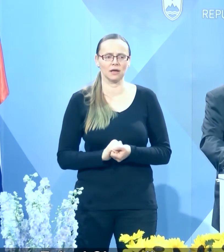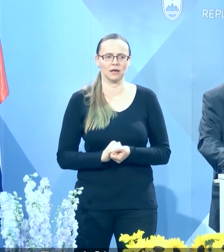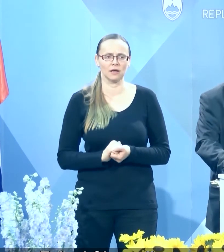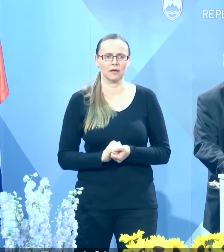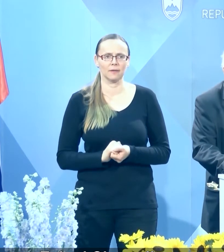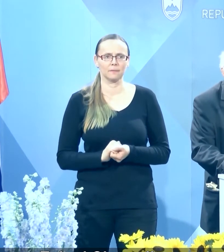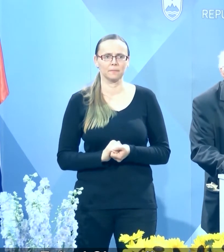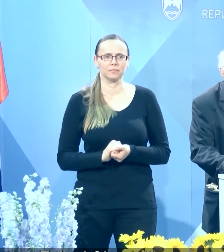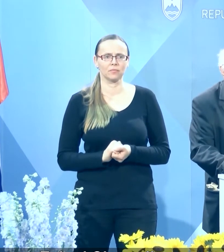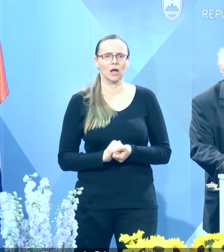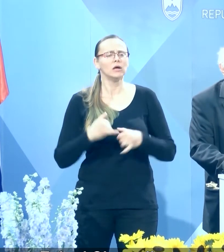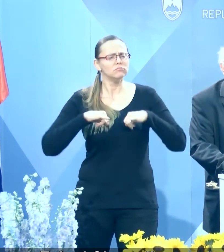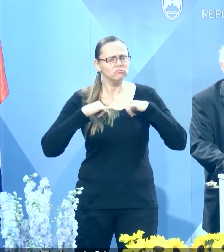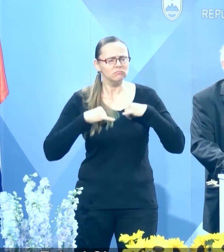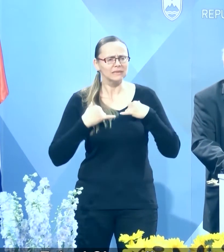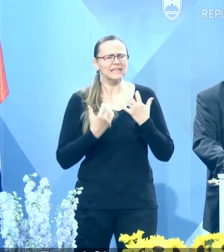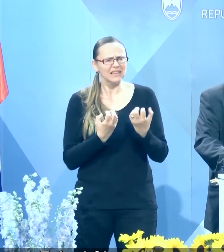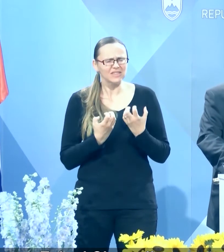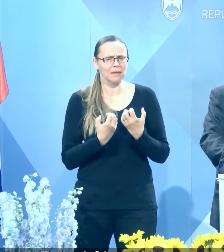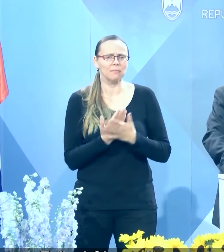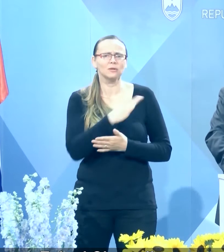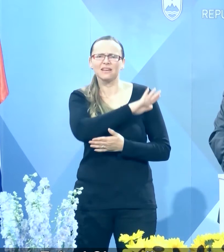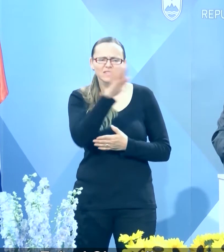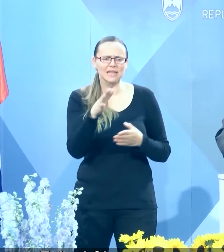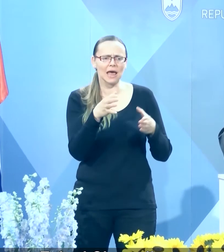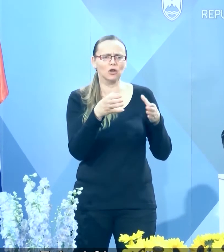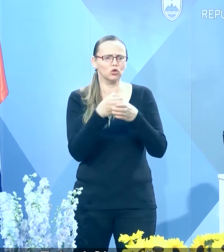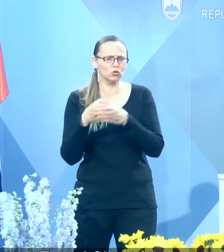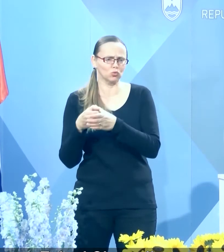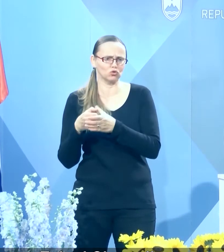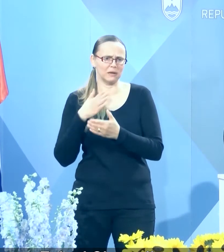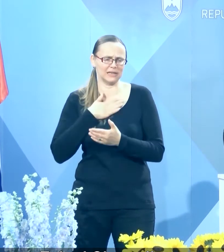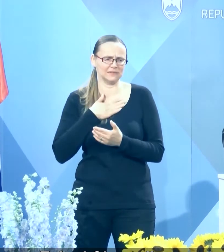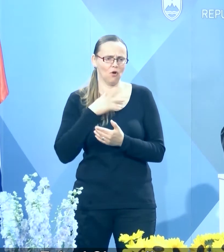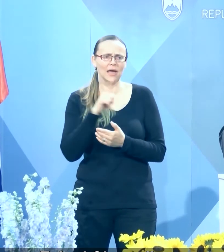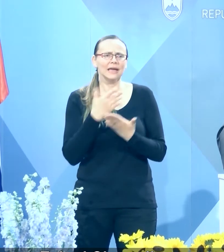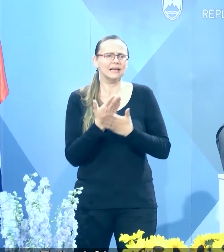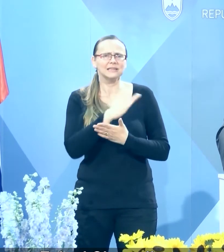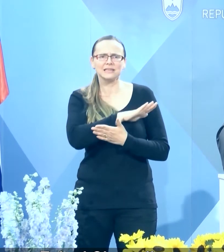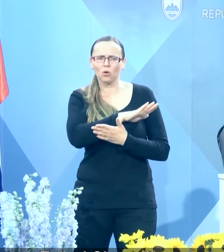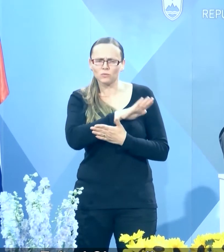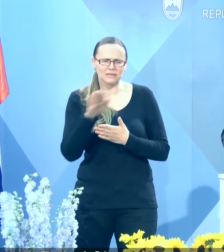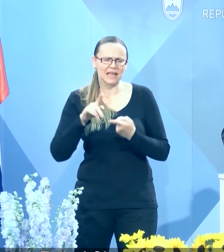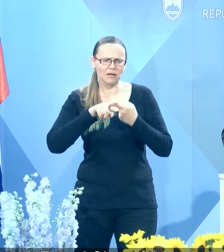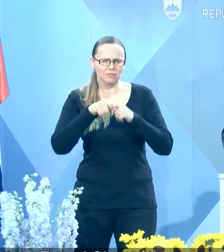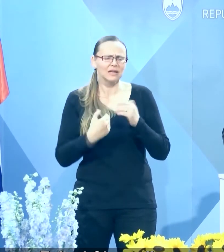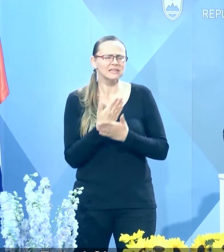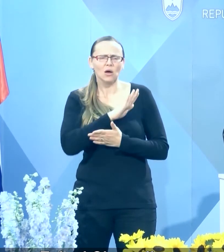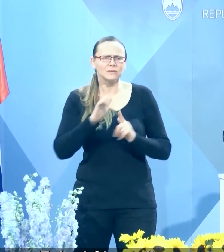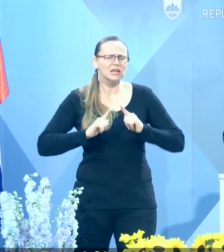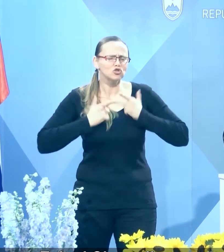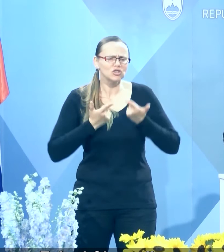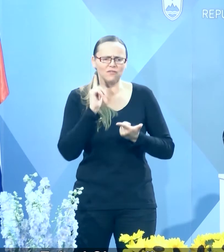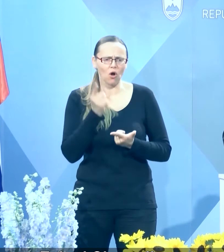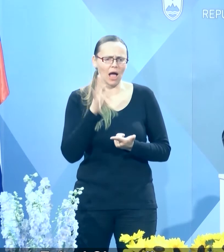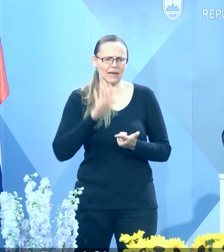se zavzemamo za vse družbene sloje in za vse genome, za vse živo, kar je